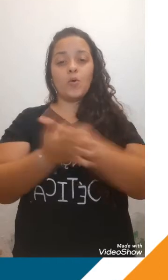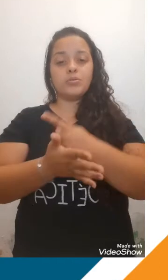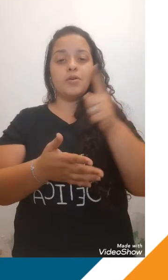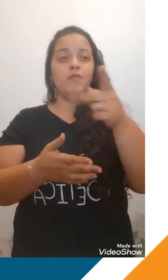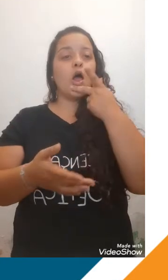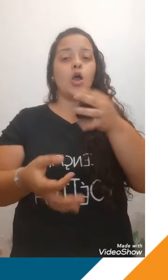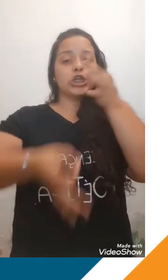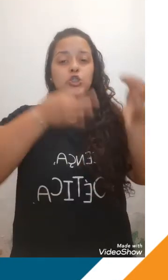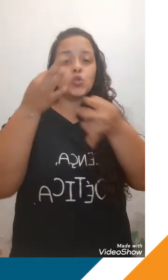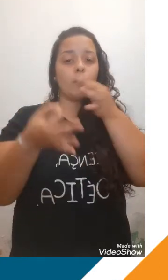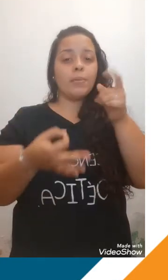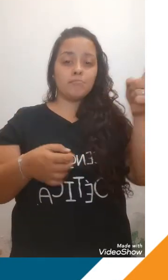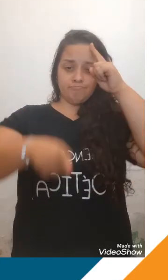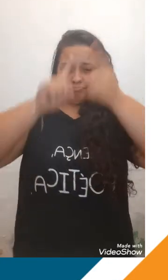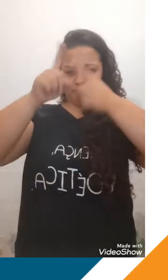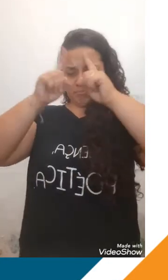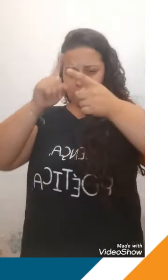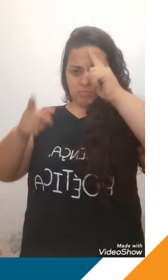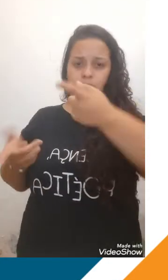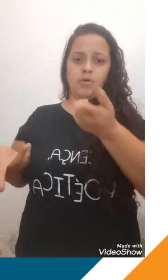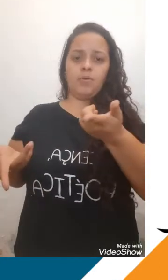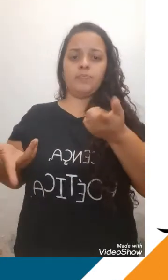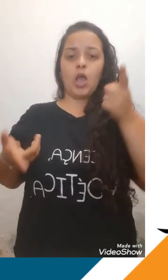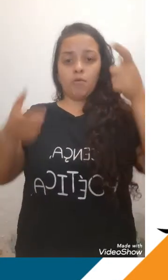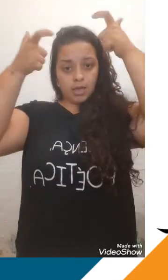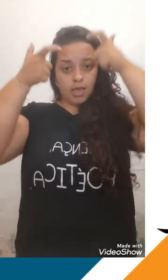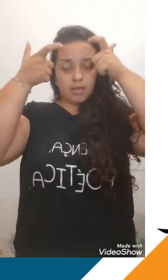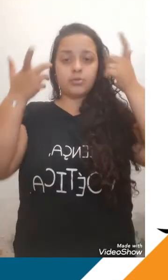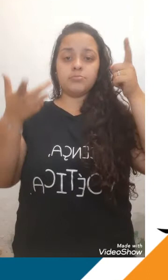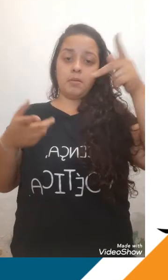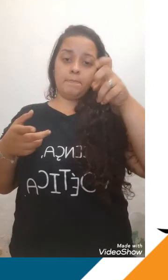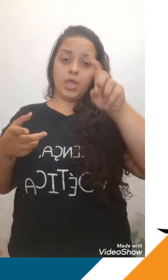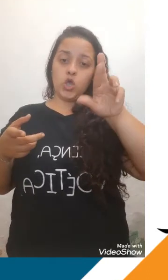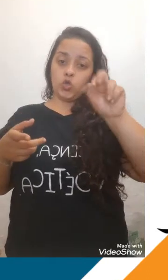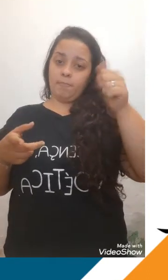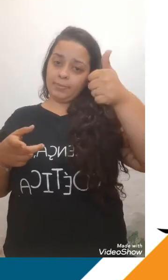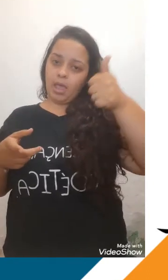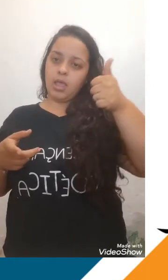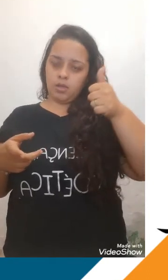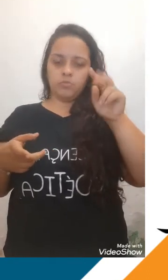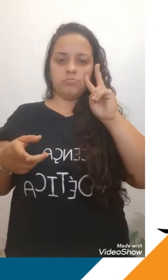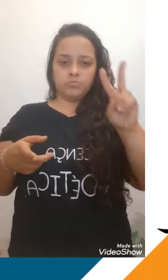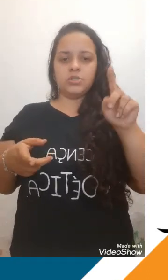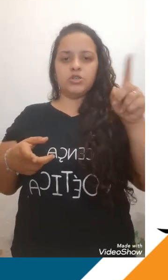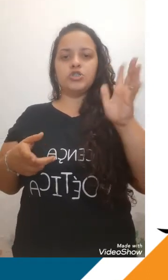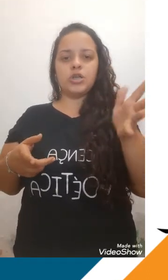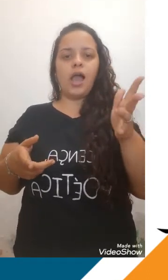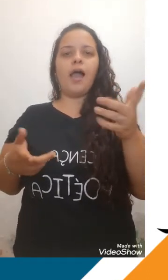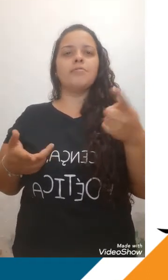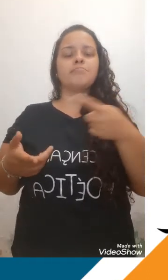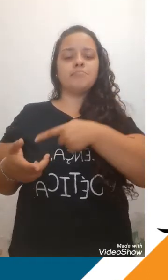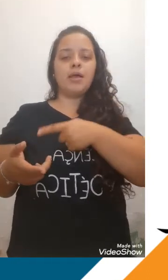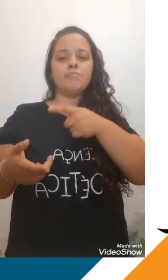porque fala dos questionamentos ao autoritarismo. Autoritarismo esse, de Dom Pedro I, que já vinha servindo